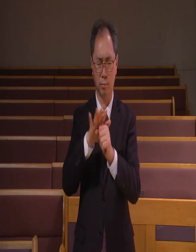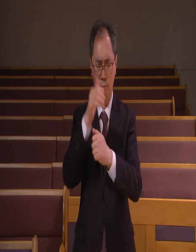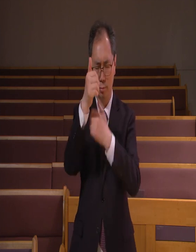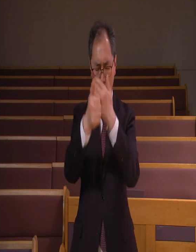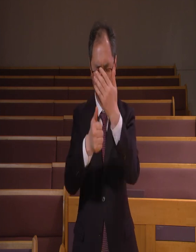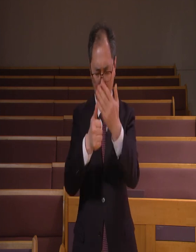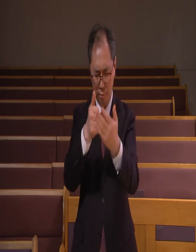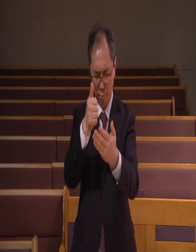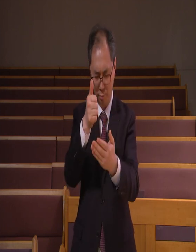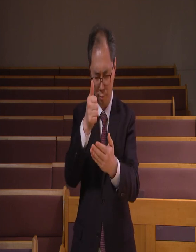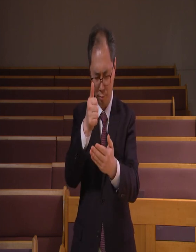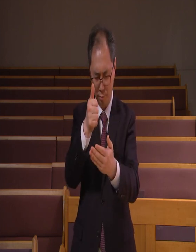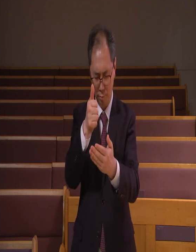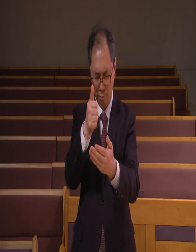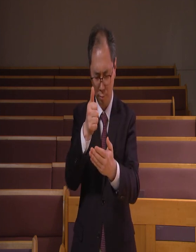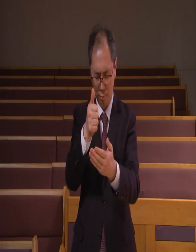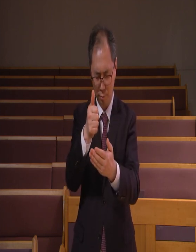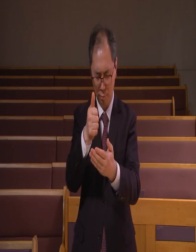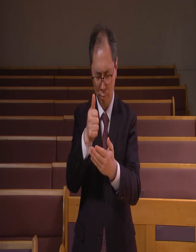사랑의 하나님,